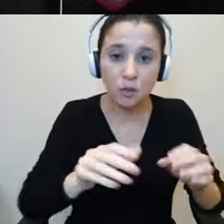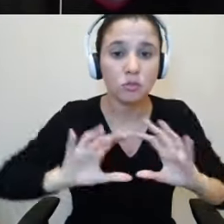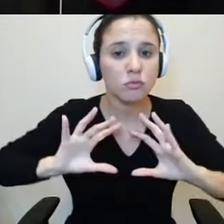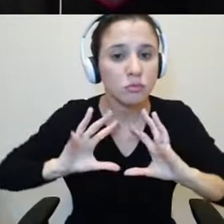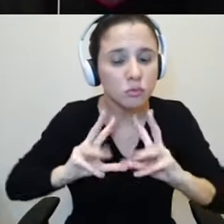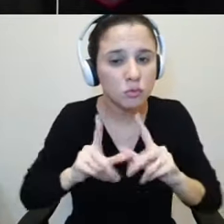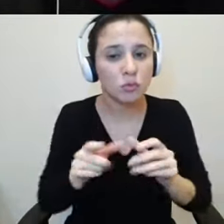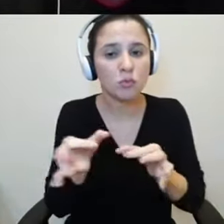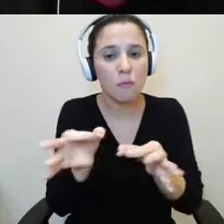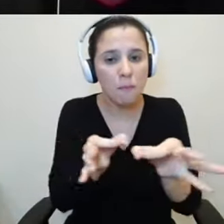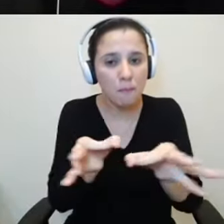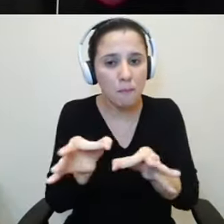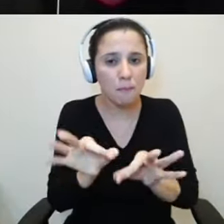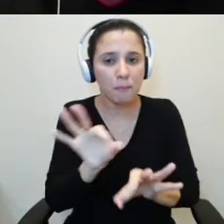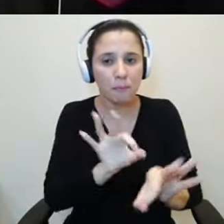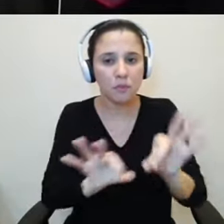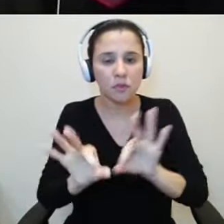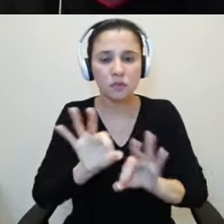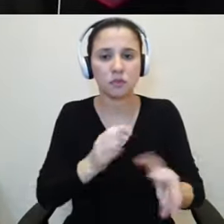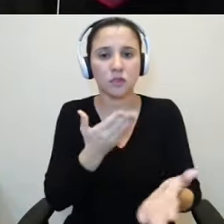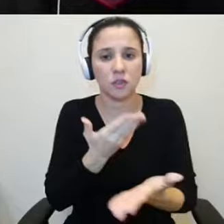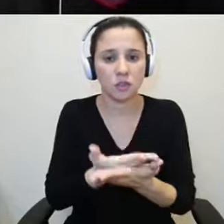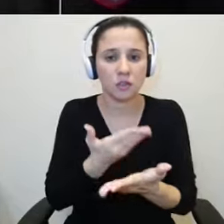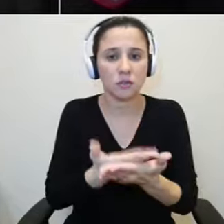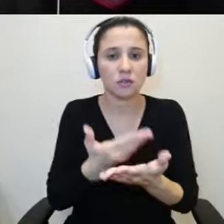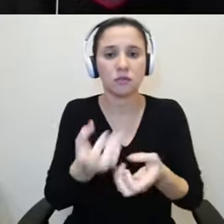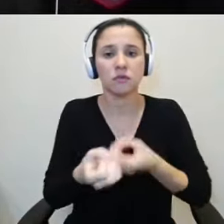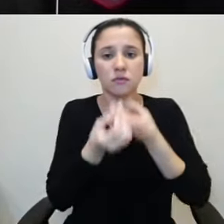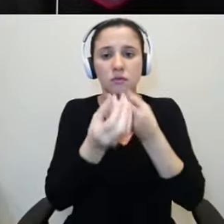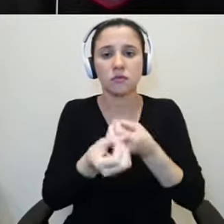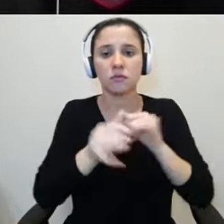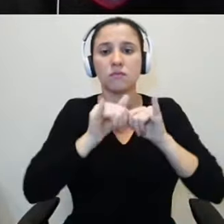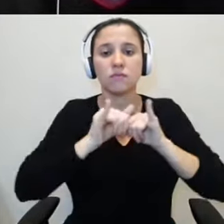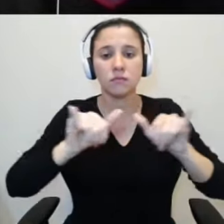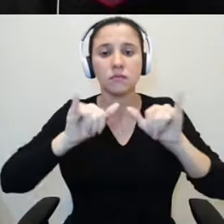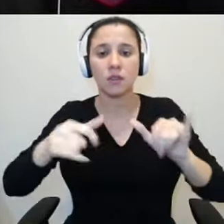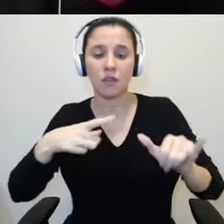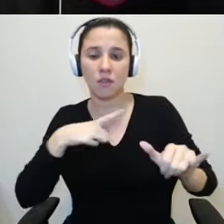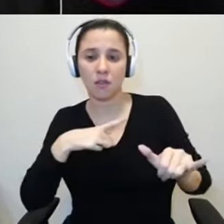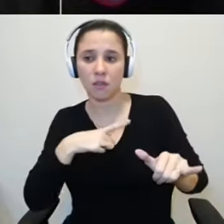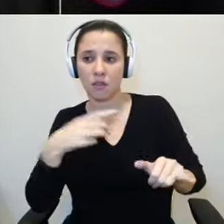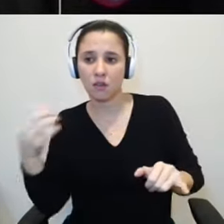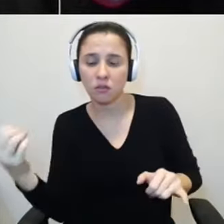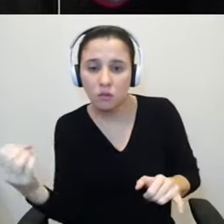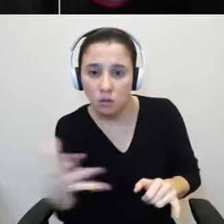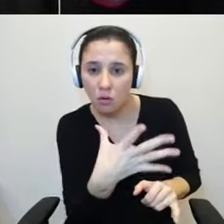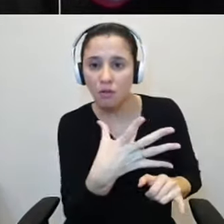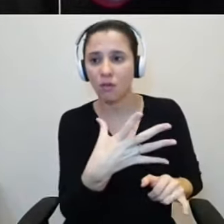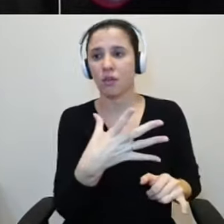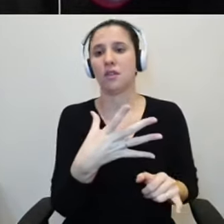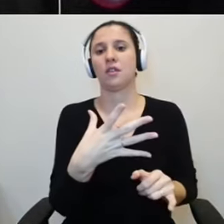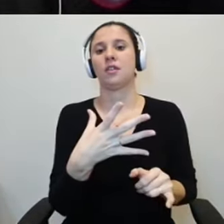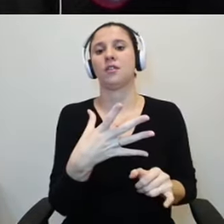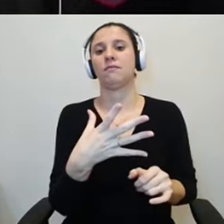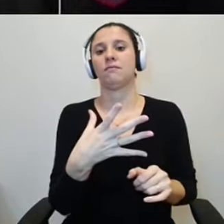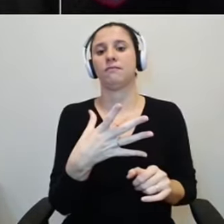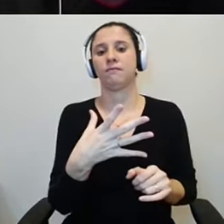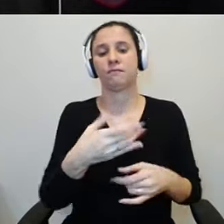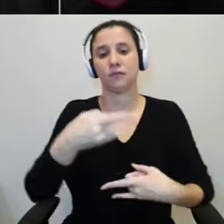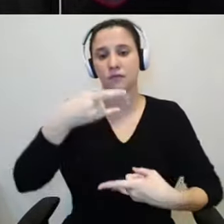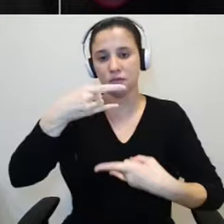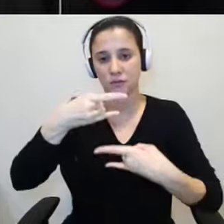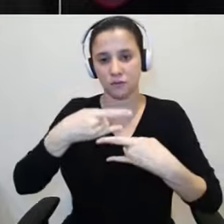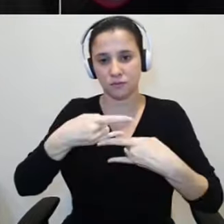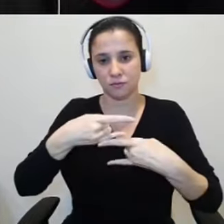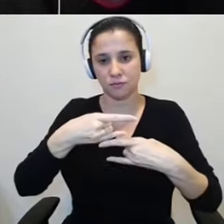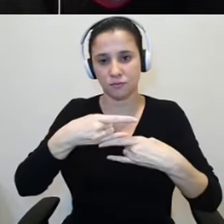definidos, divulgados, nós vamos vir numa nova live ali na semana do dia 13 de julho para